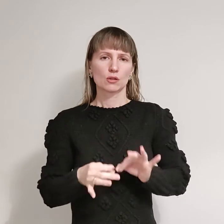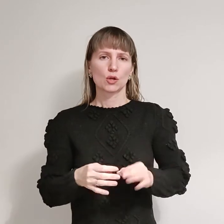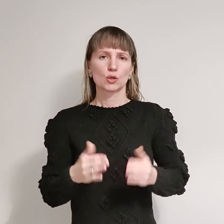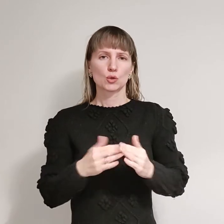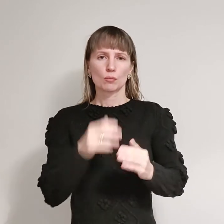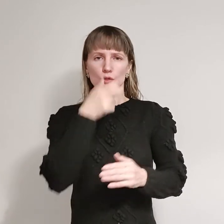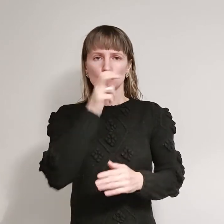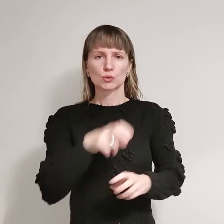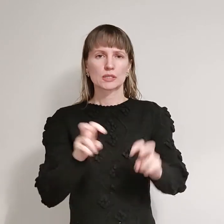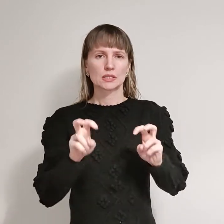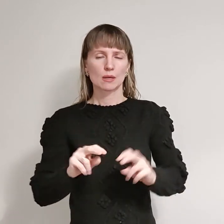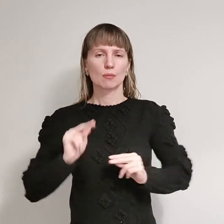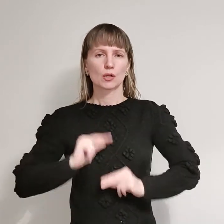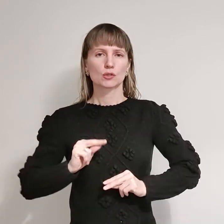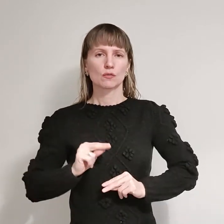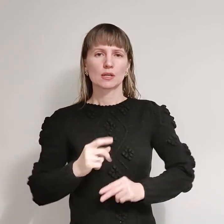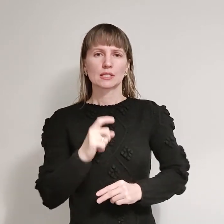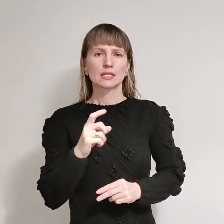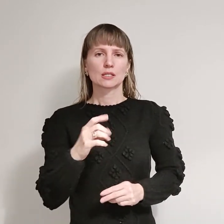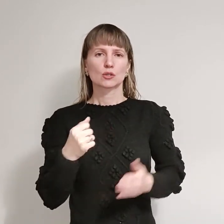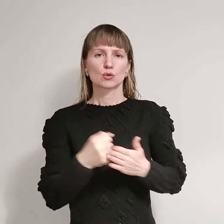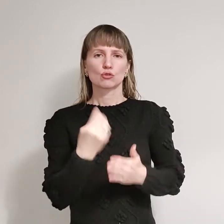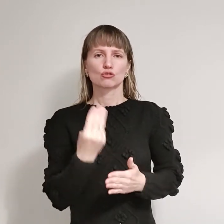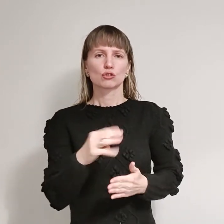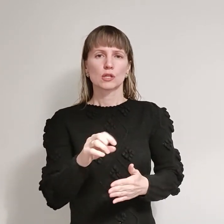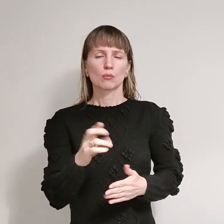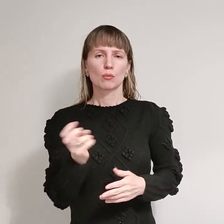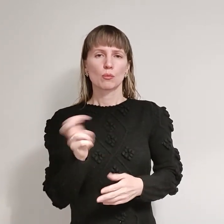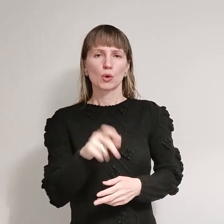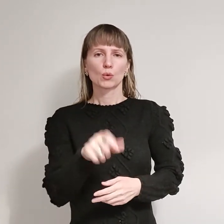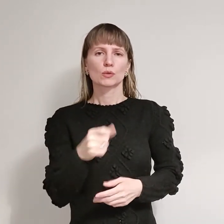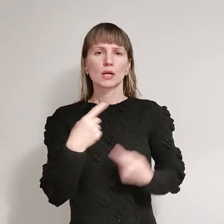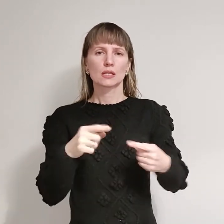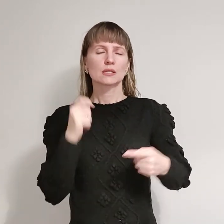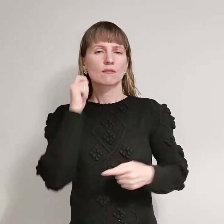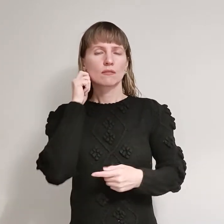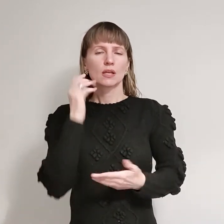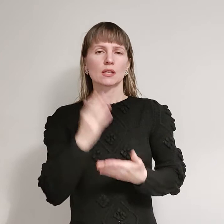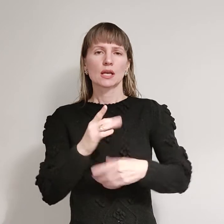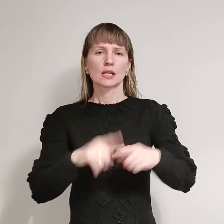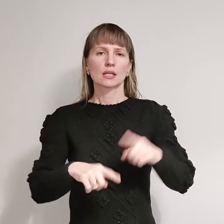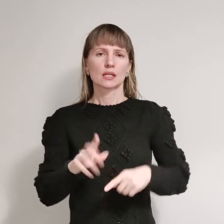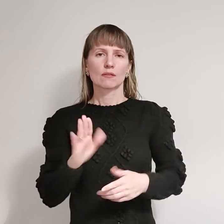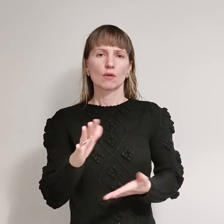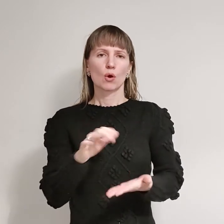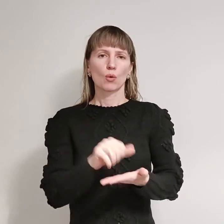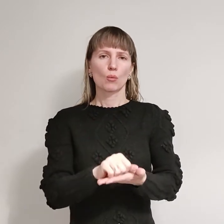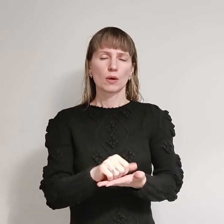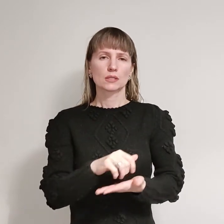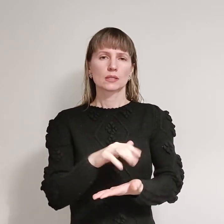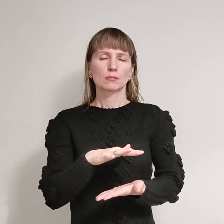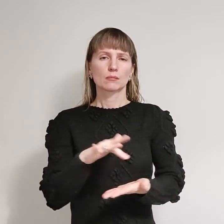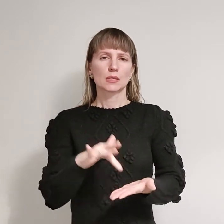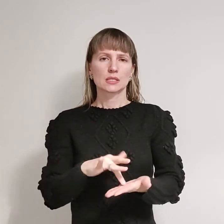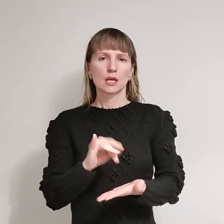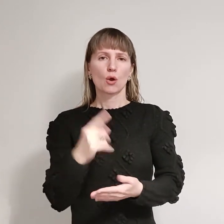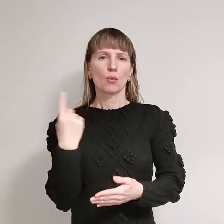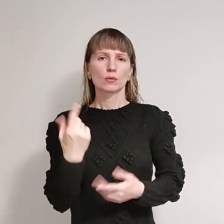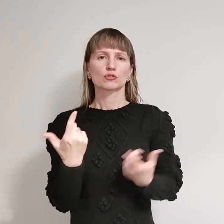сидіти. Працювати до штабу приходять люди різного віку. Є серед них і ті, чиї рідні в окупації в містах області, і ті, чиї сини та